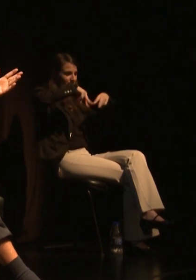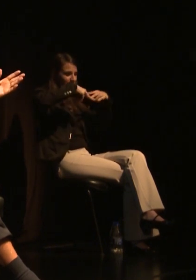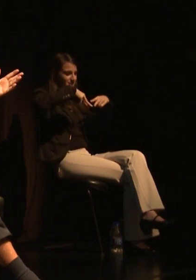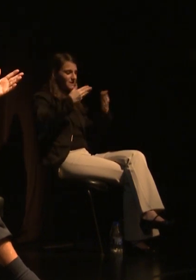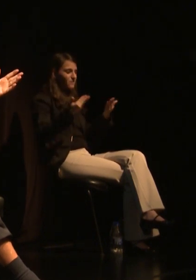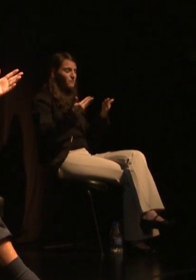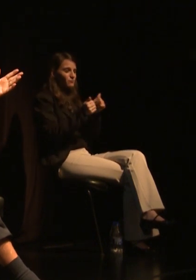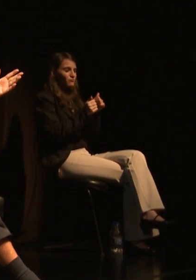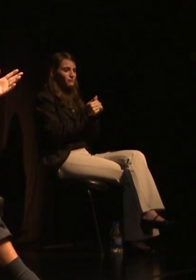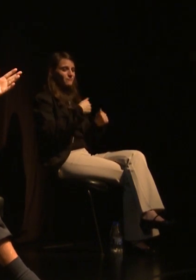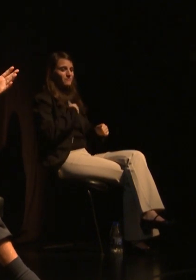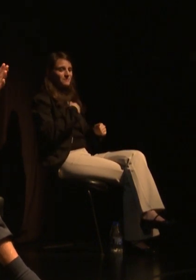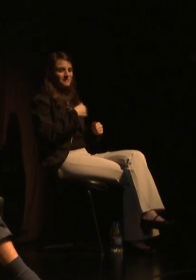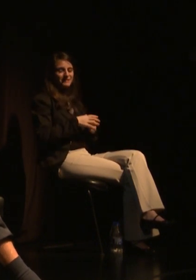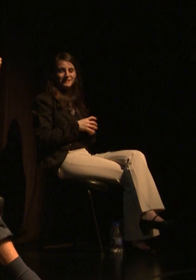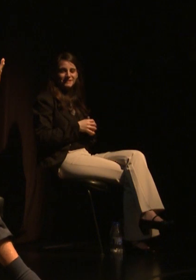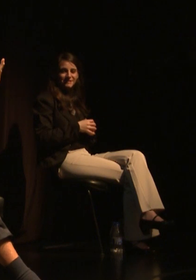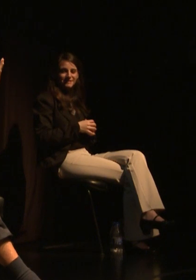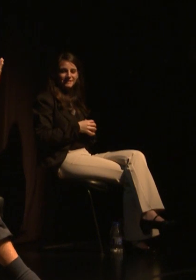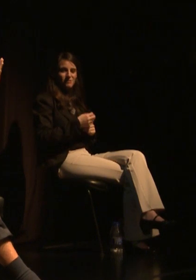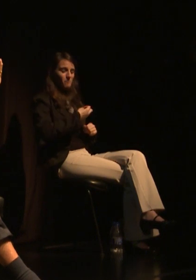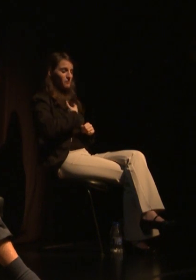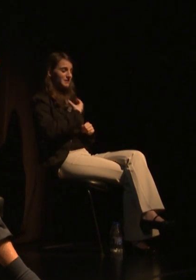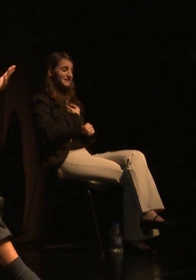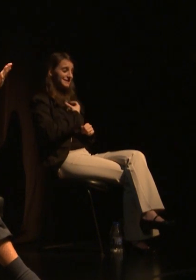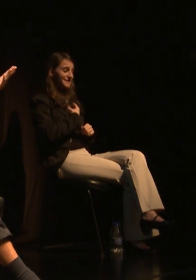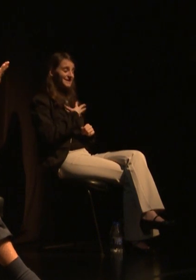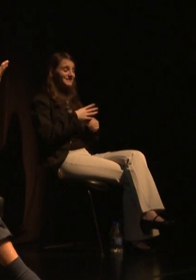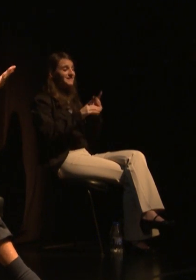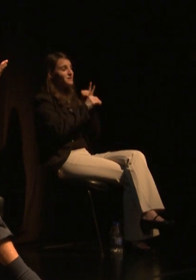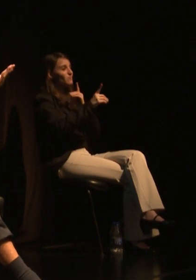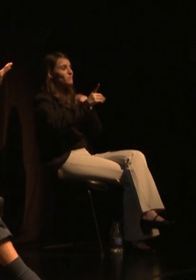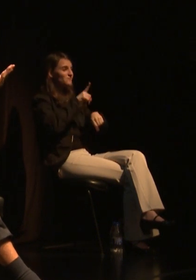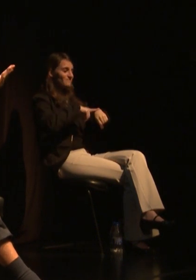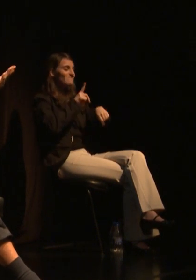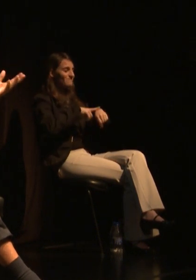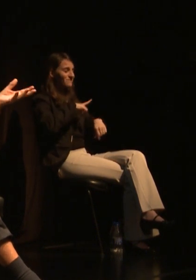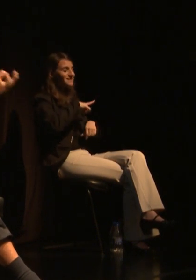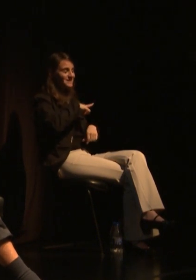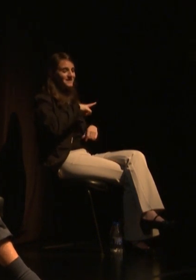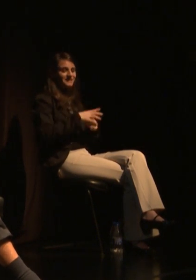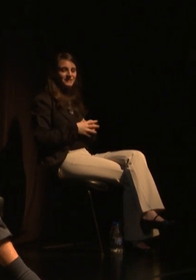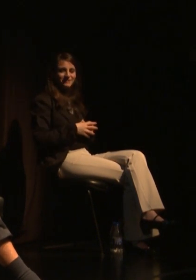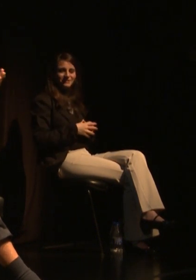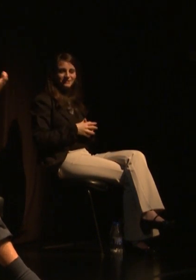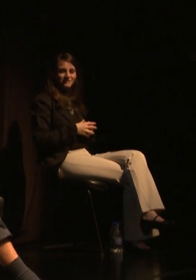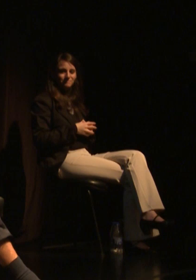nessa manhã. Isso é poesia, e você encontra a todo momento. Só que tem